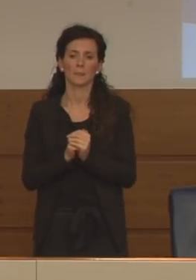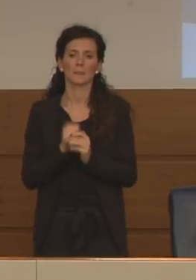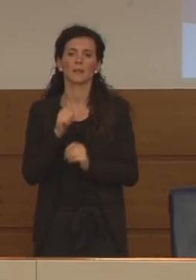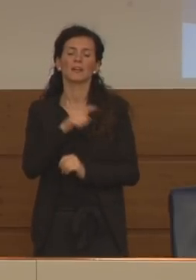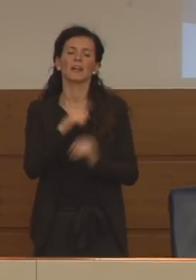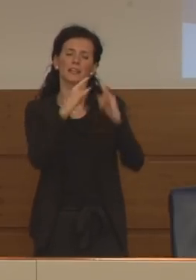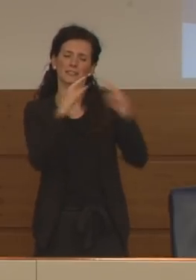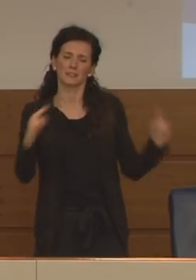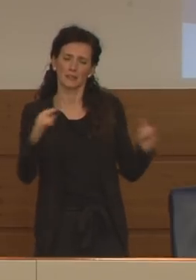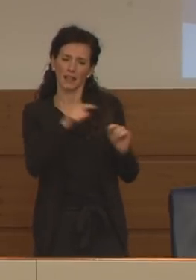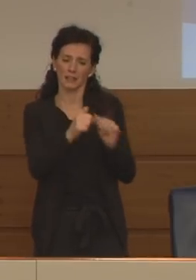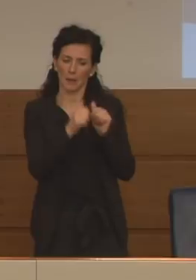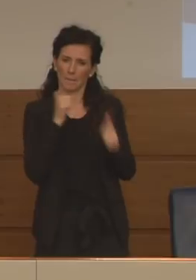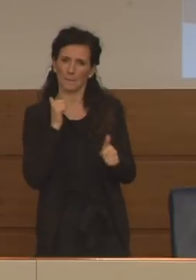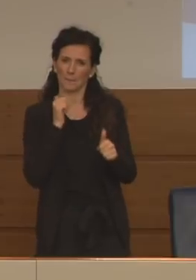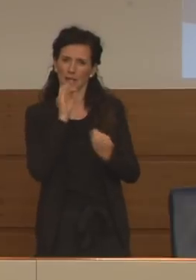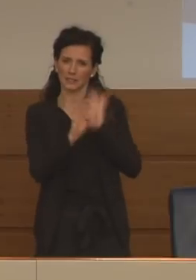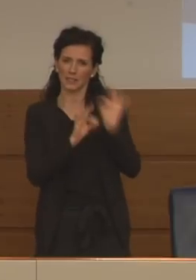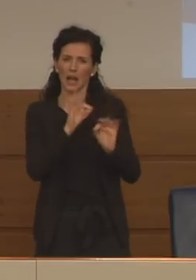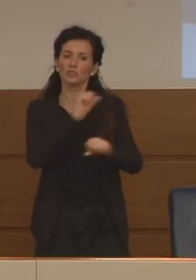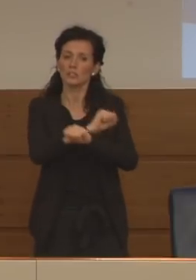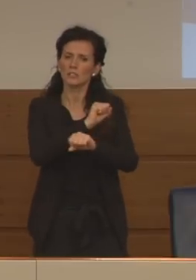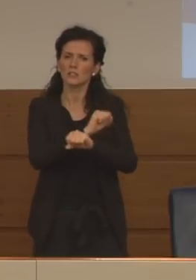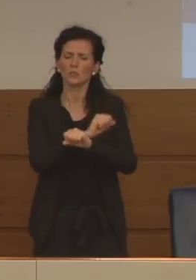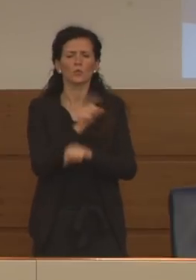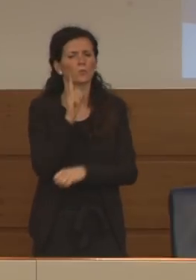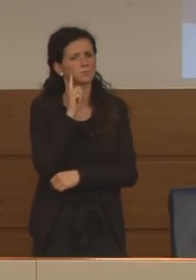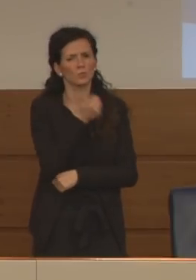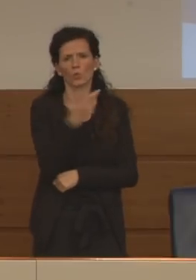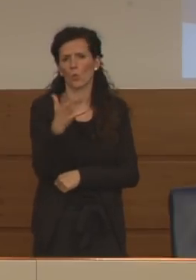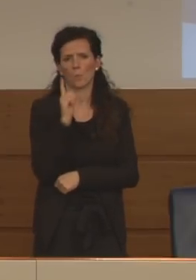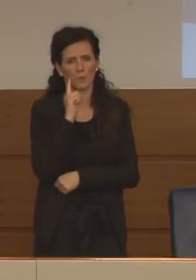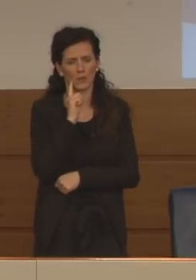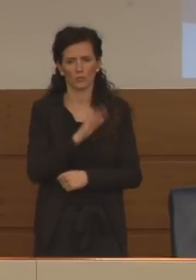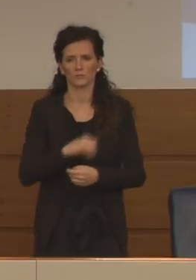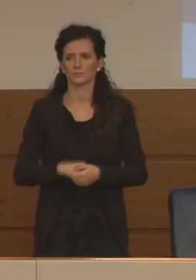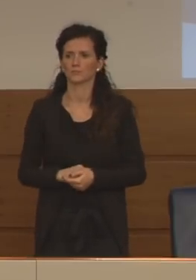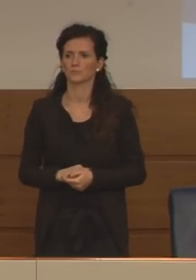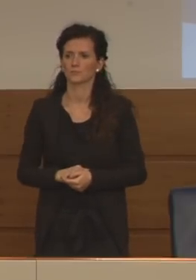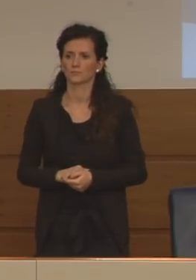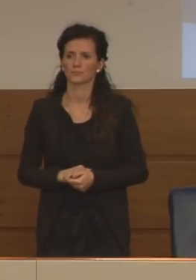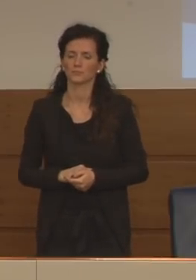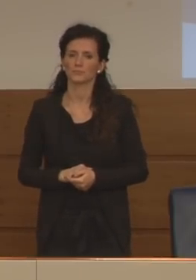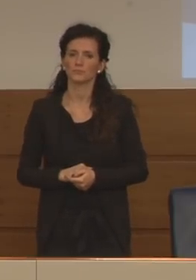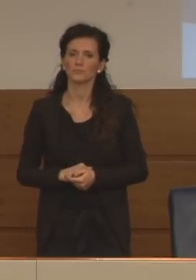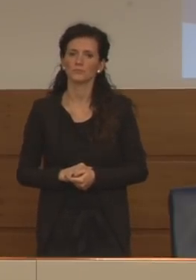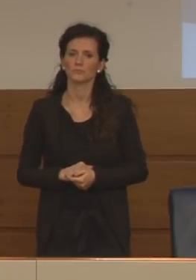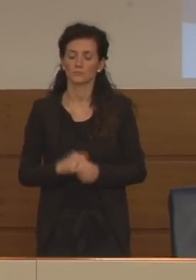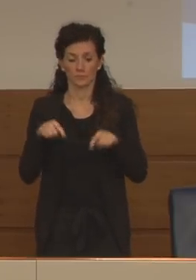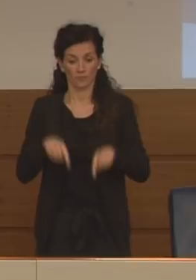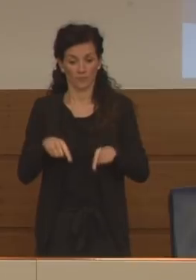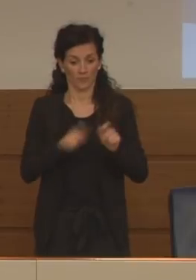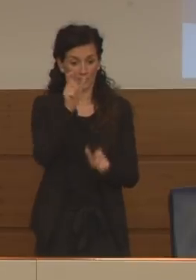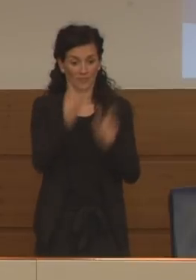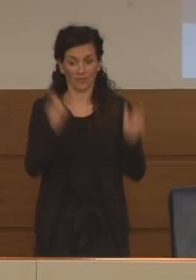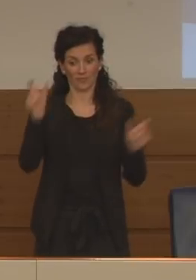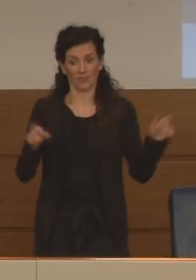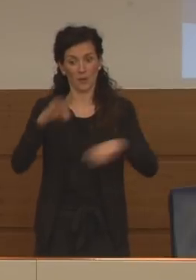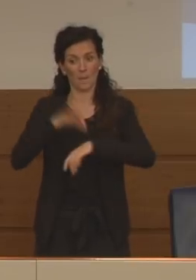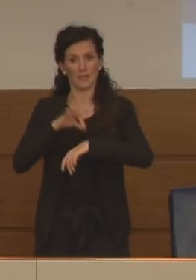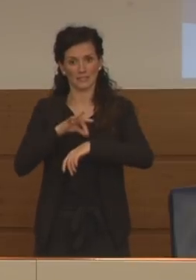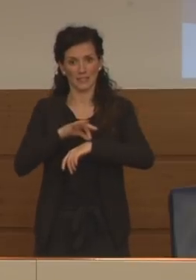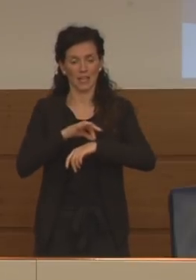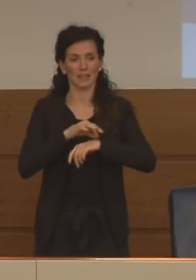tende per pre triace negli istituti penitenziari ad oggi il numero del dei pazienti trasferiti